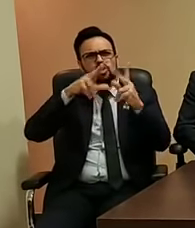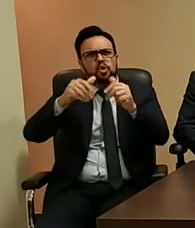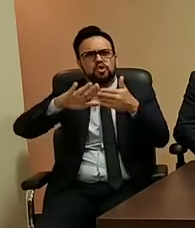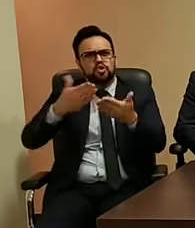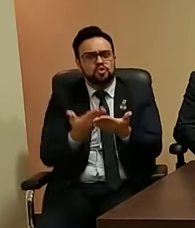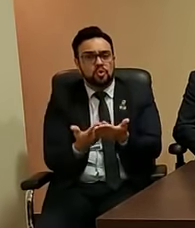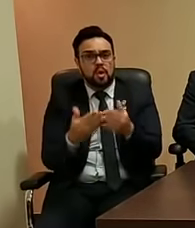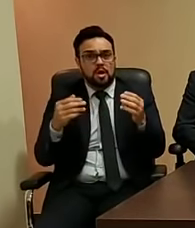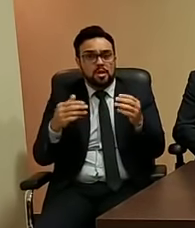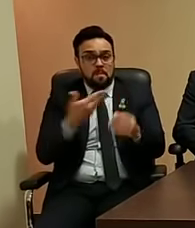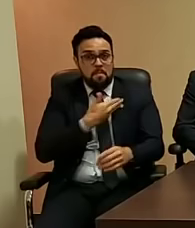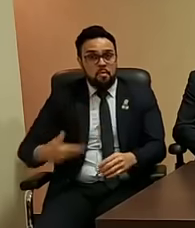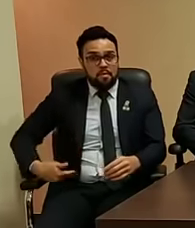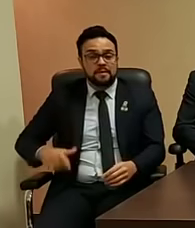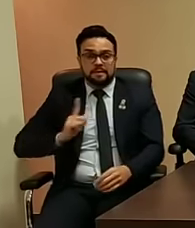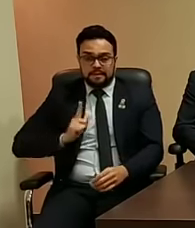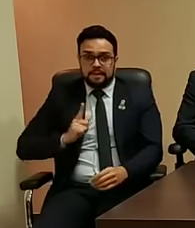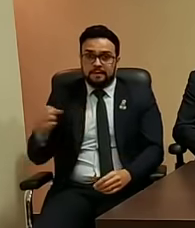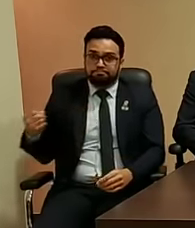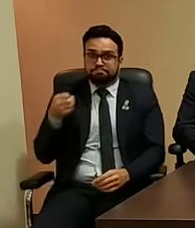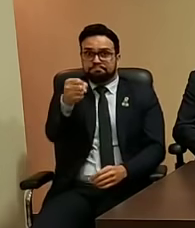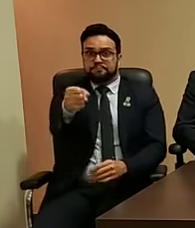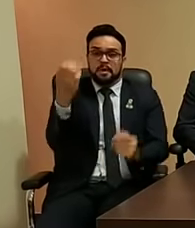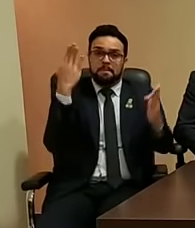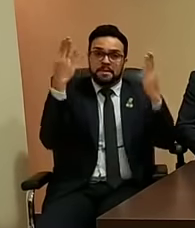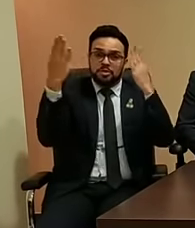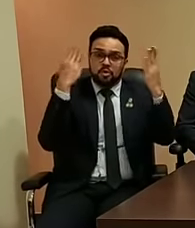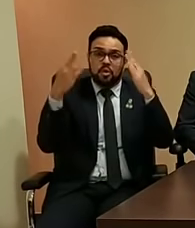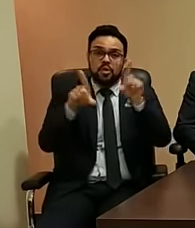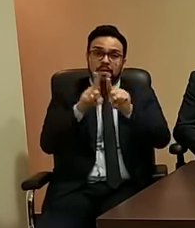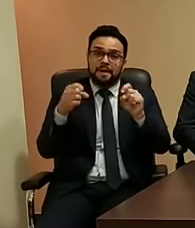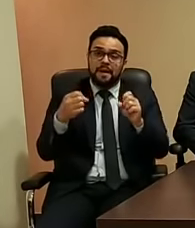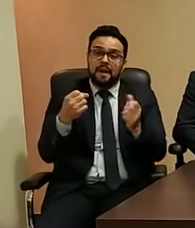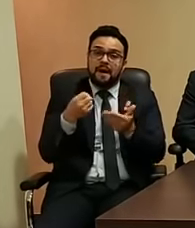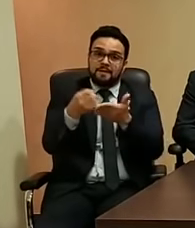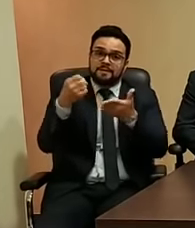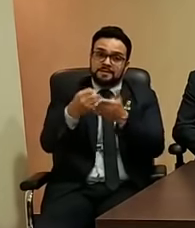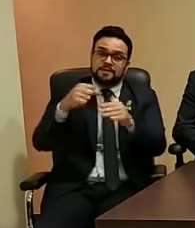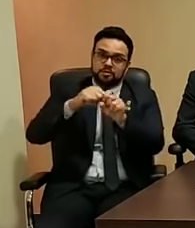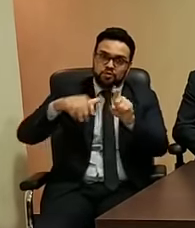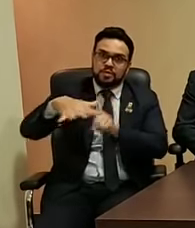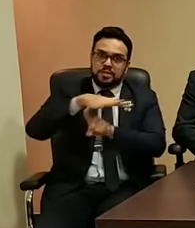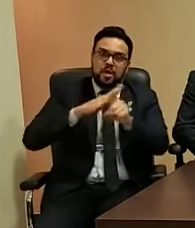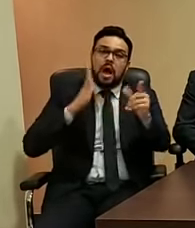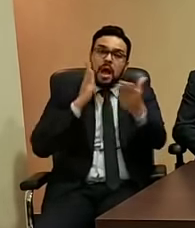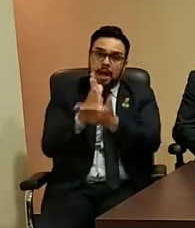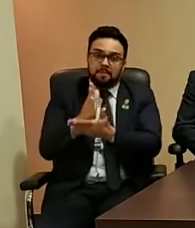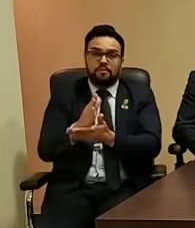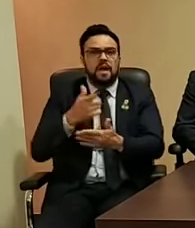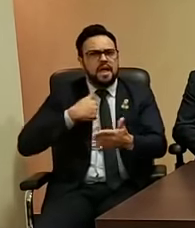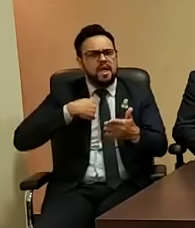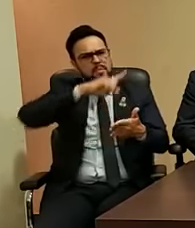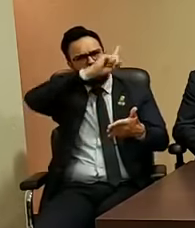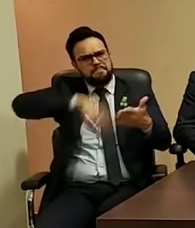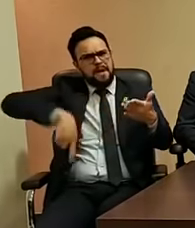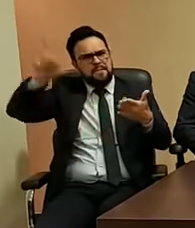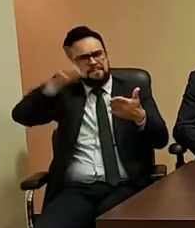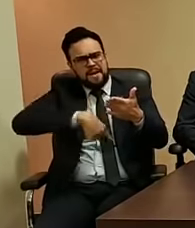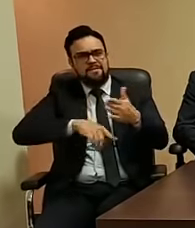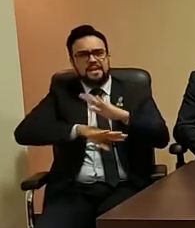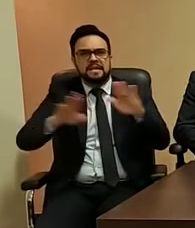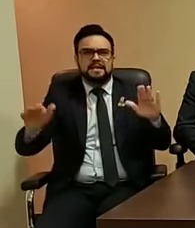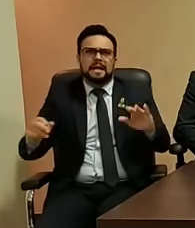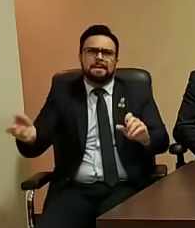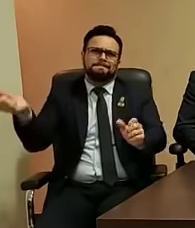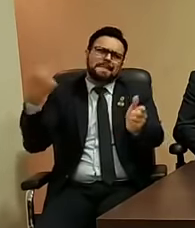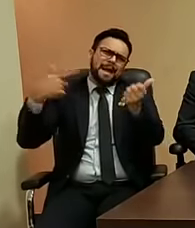têm um psicólogo e um assistente social. Tá ok? Tá ok? Tá ok. Foi aprovado, eu vetei. Levei pancada os psicólogos, até não querer